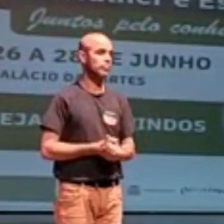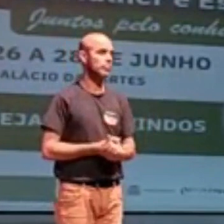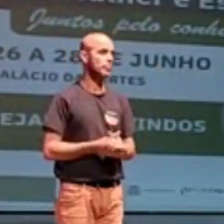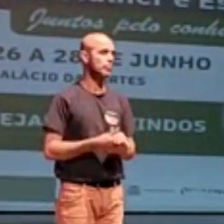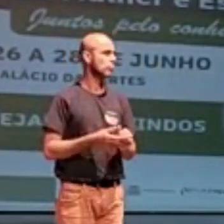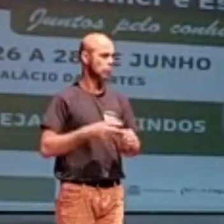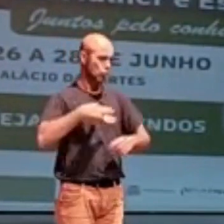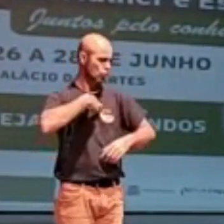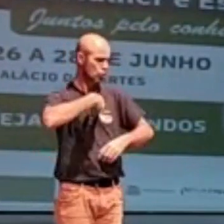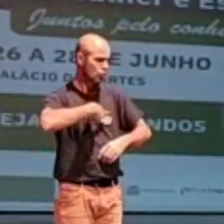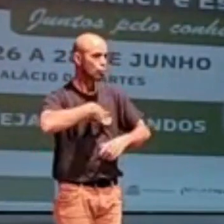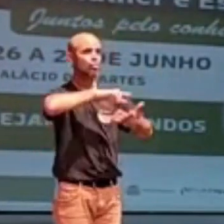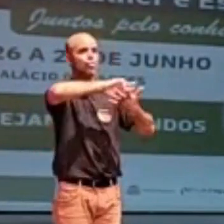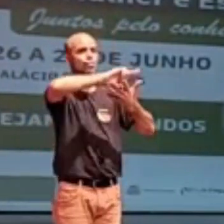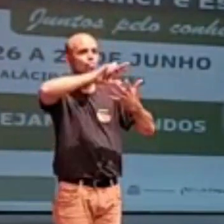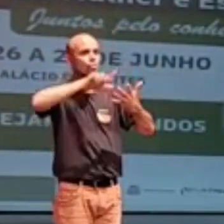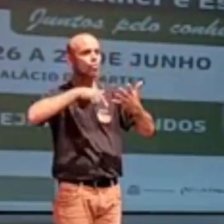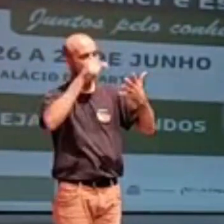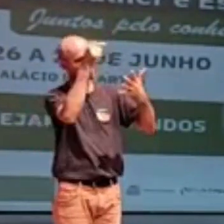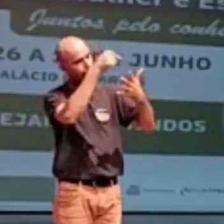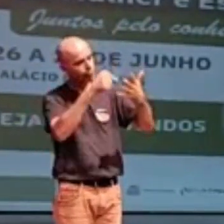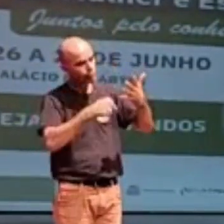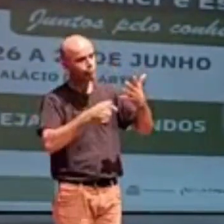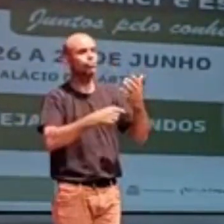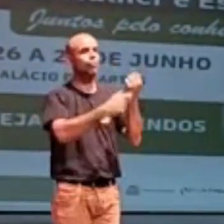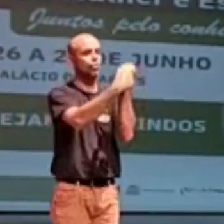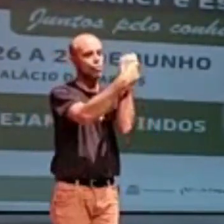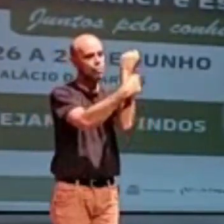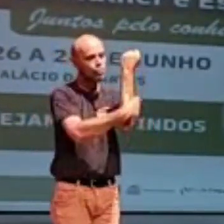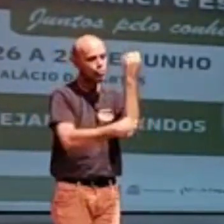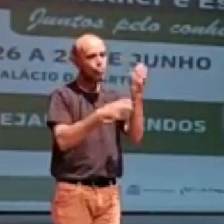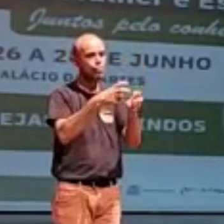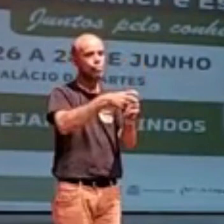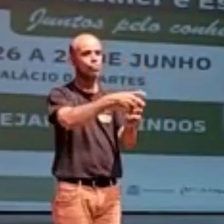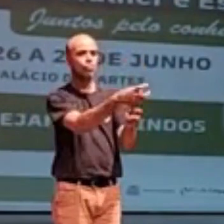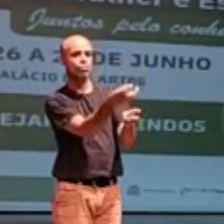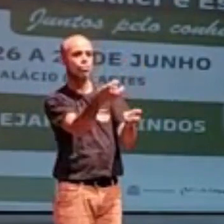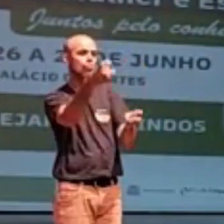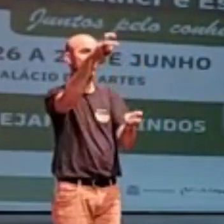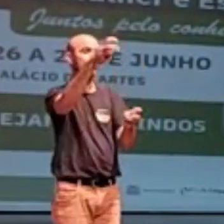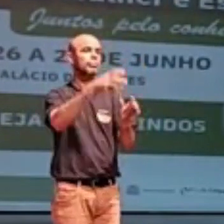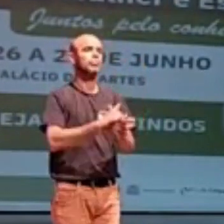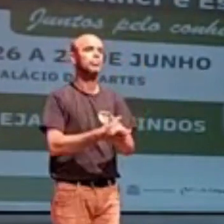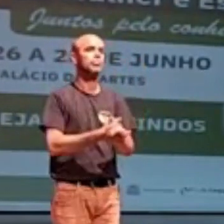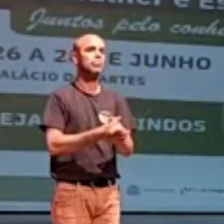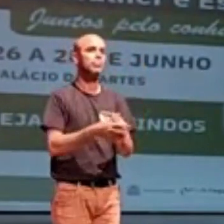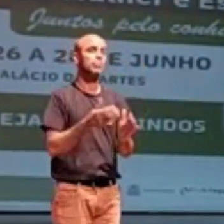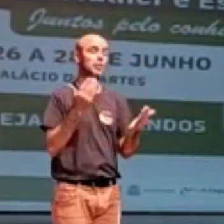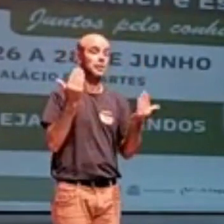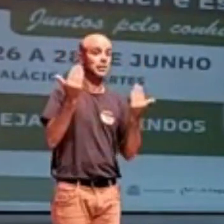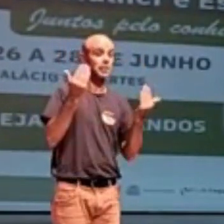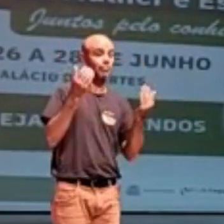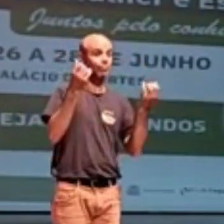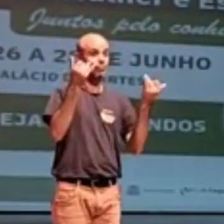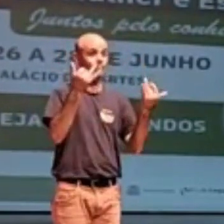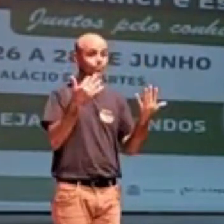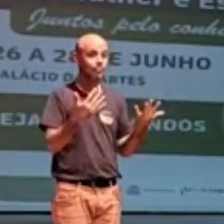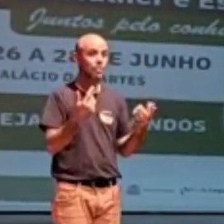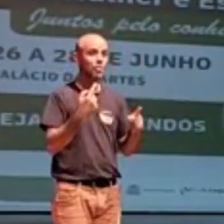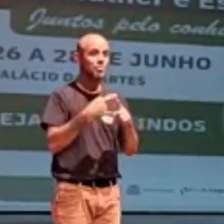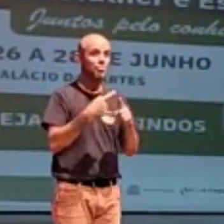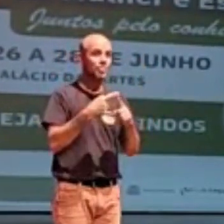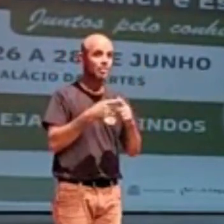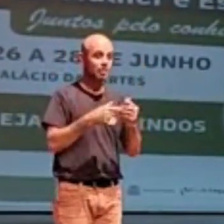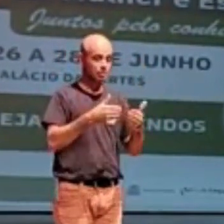sentidos, quando a gente trata de coluna vertebral e escoliose. Eu fico com receio de falar, que eu tô sem